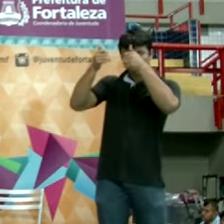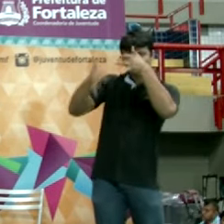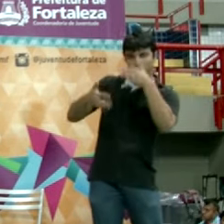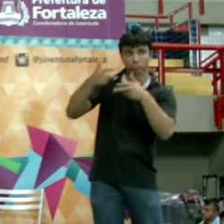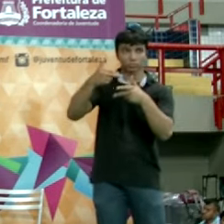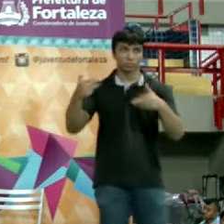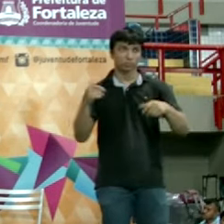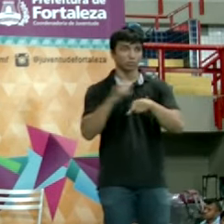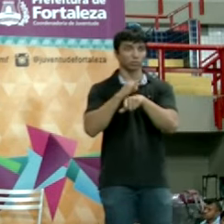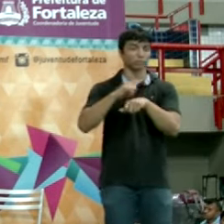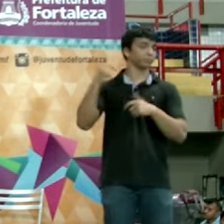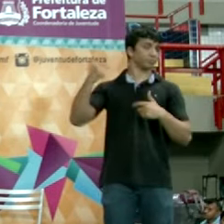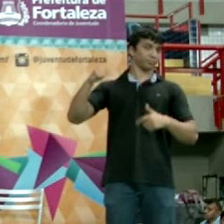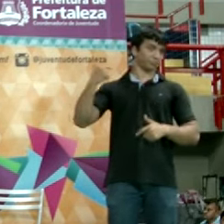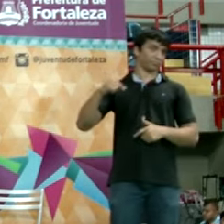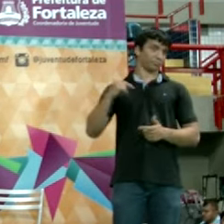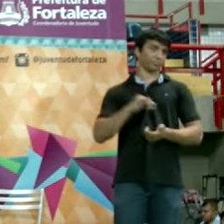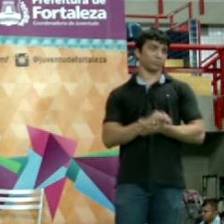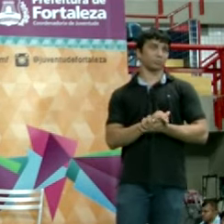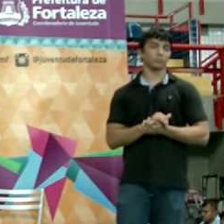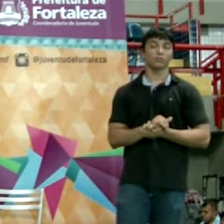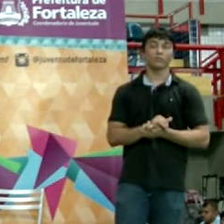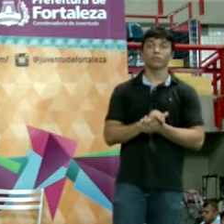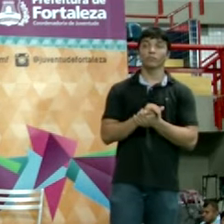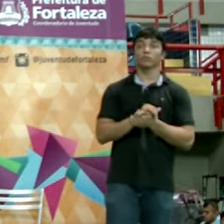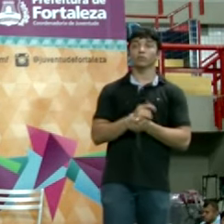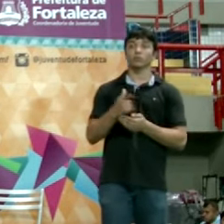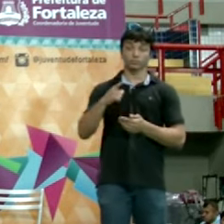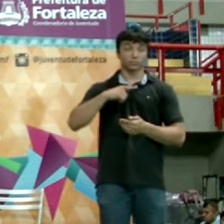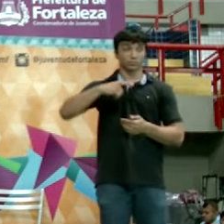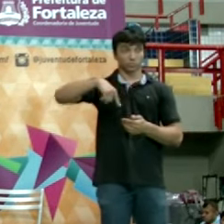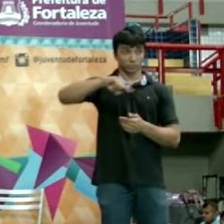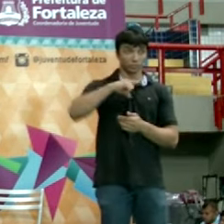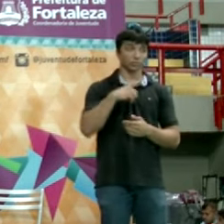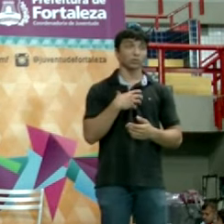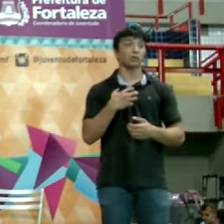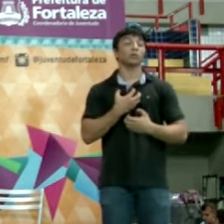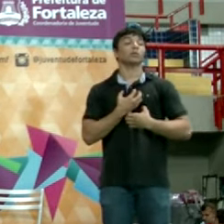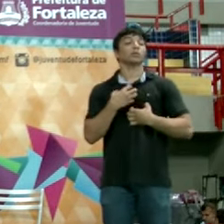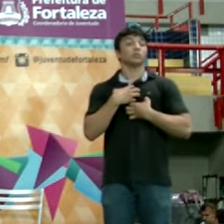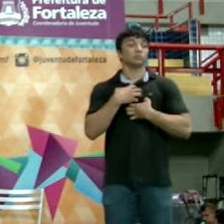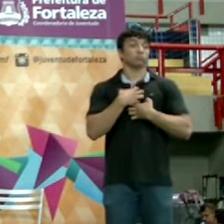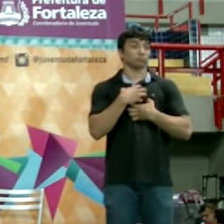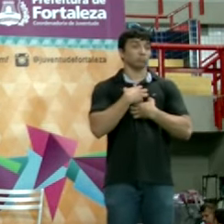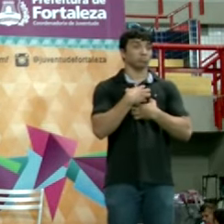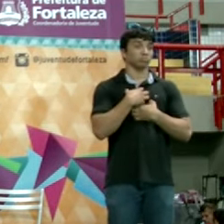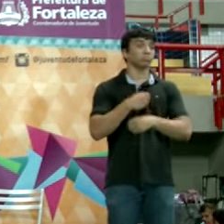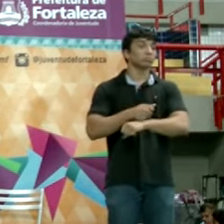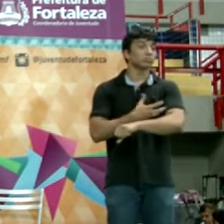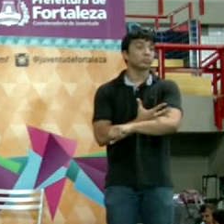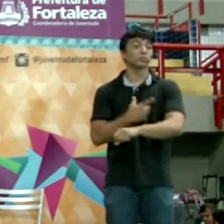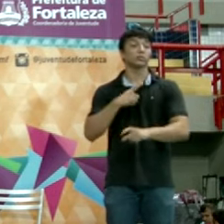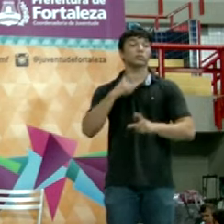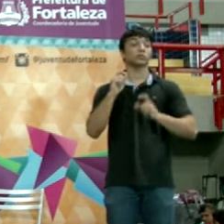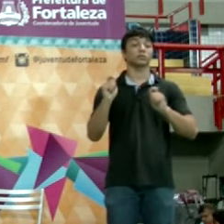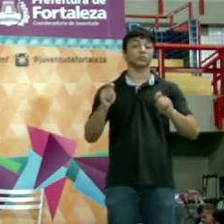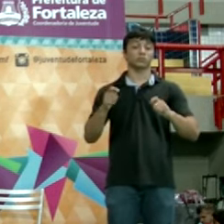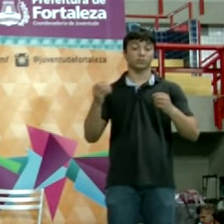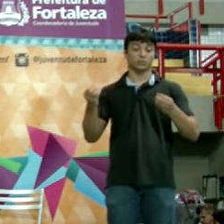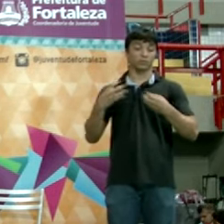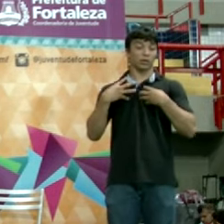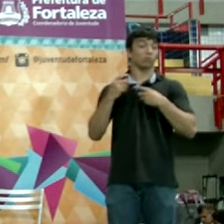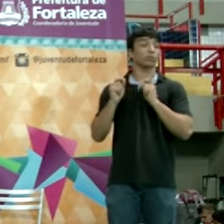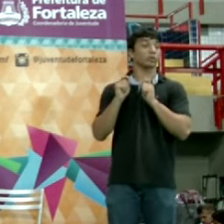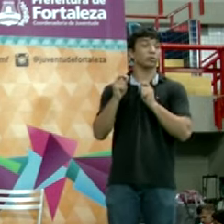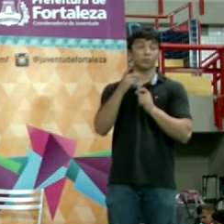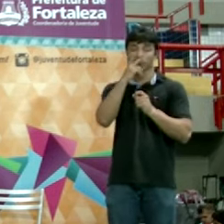quero dizer? Então, a nossa emoção é aquilo que impulsiona a vida da